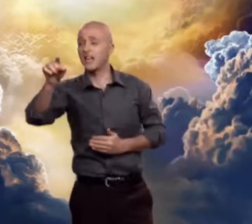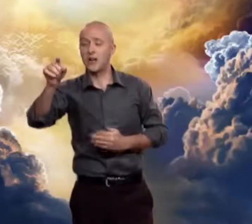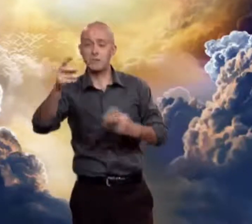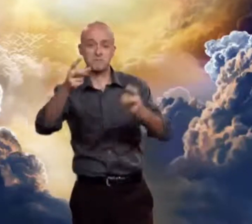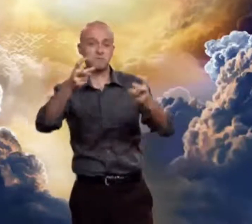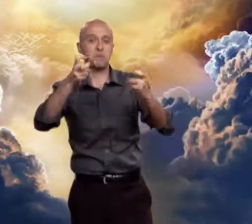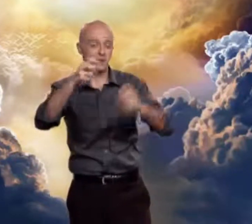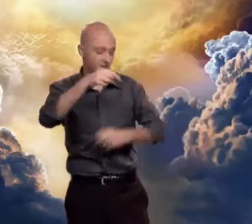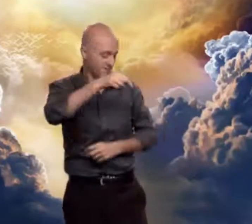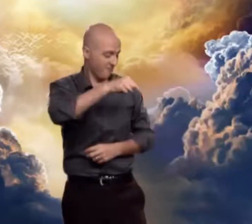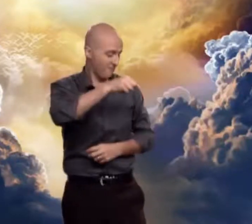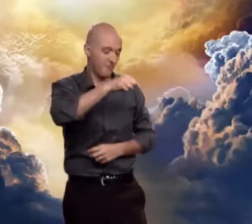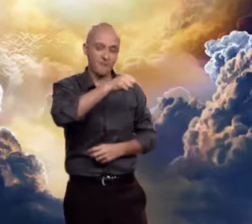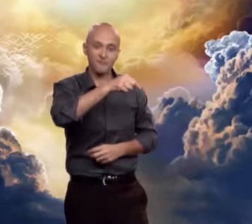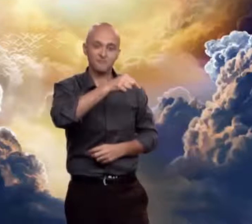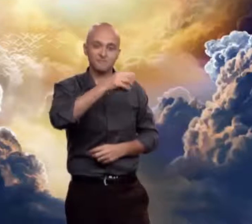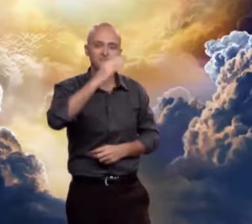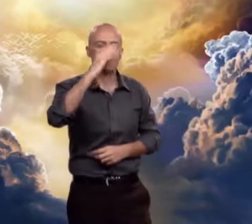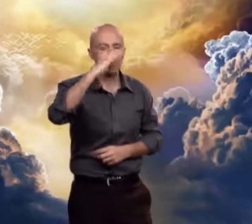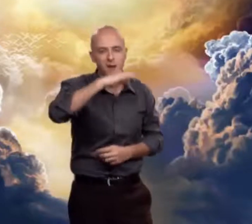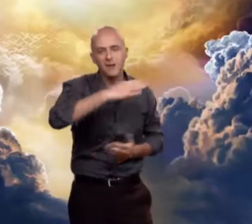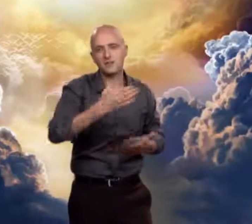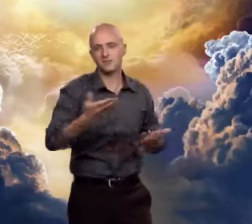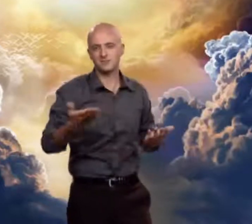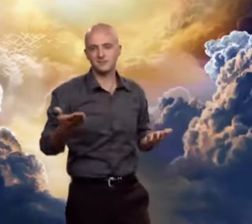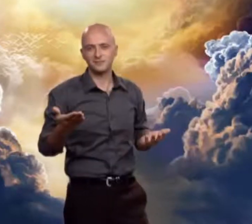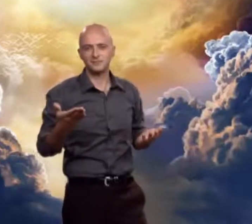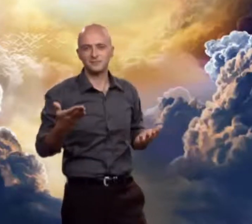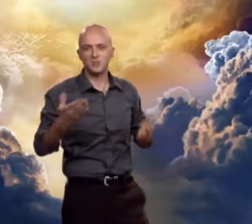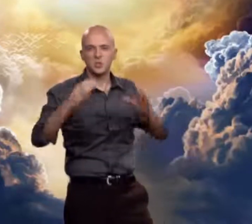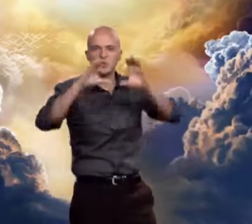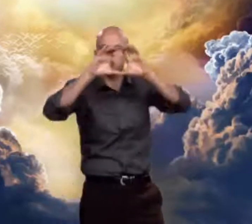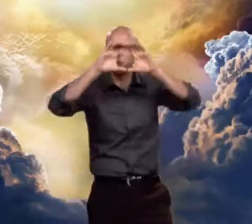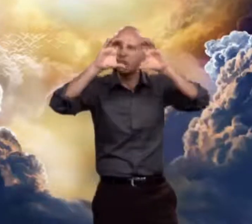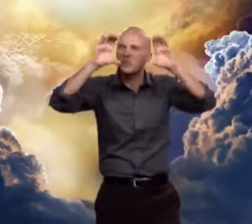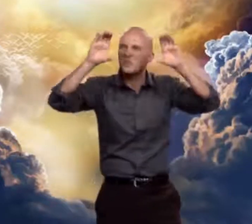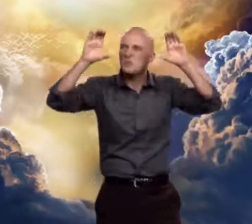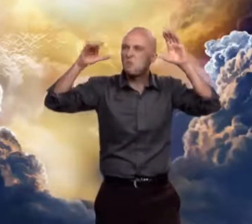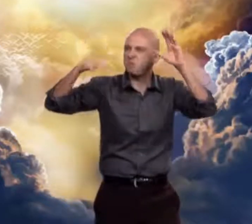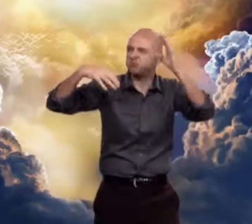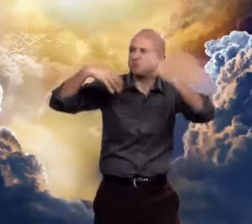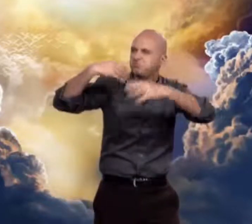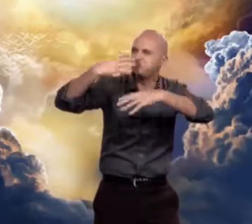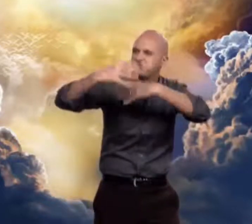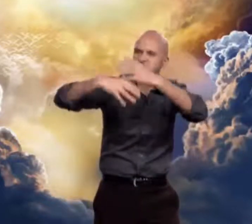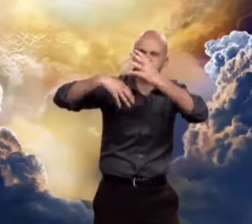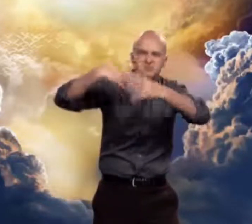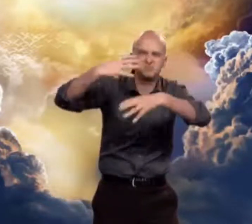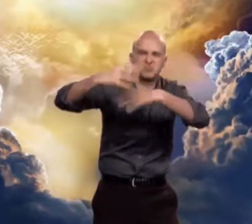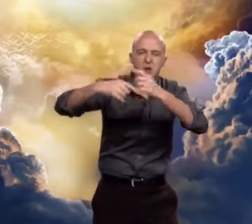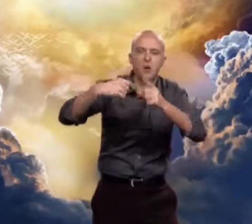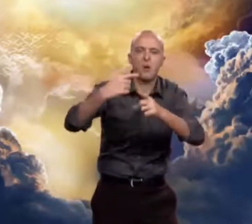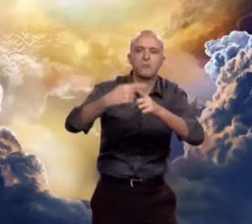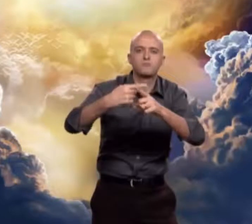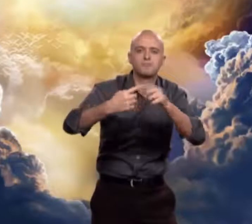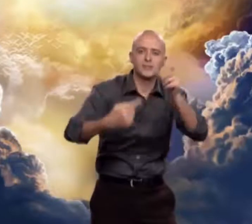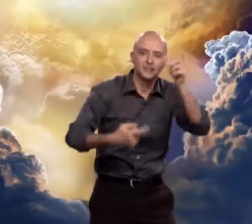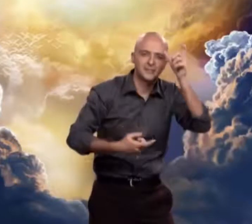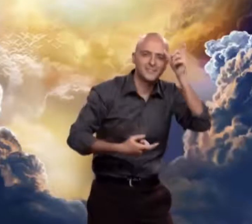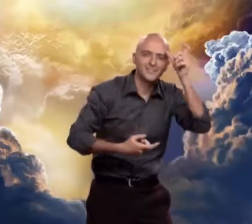deveriam condená-lo. Todo o universo deveria ver o enganador desmascarado. Mesmo quando foi decidido que Satanás